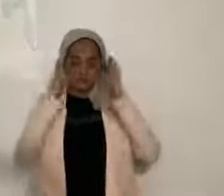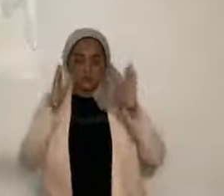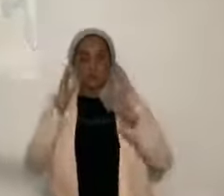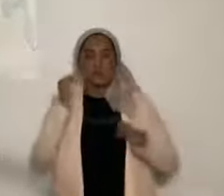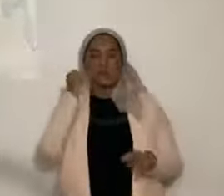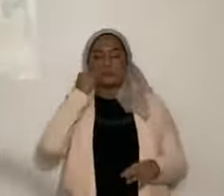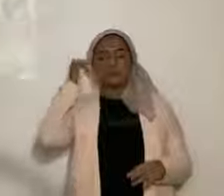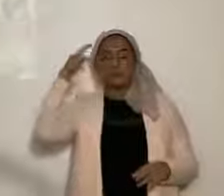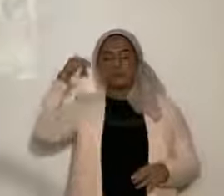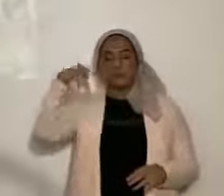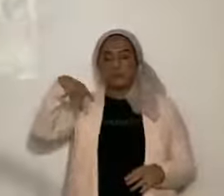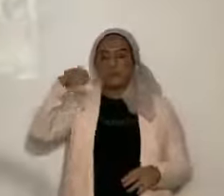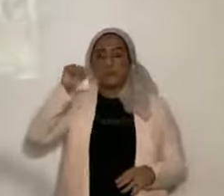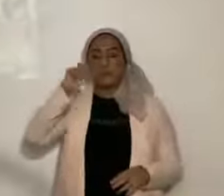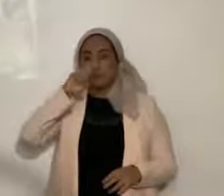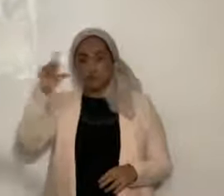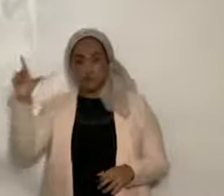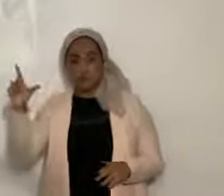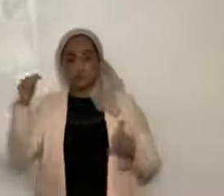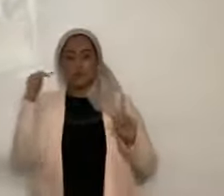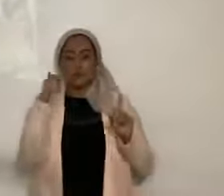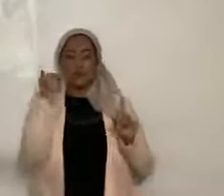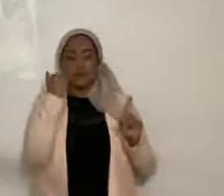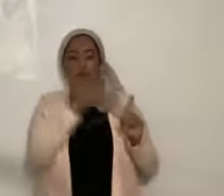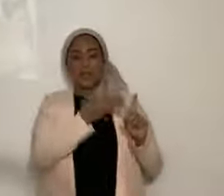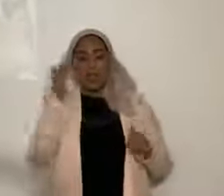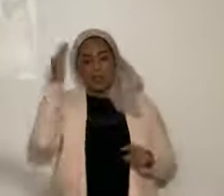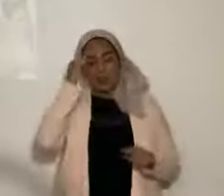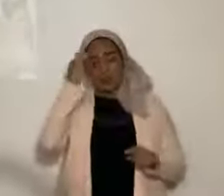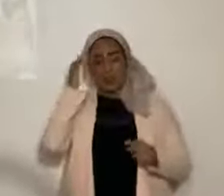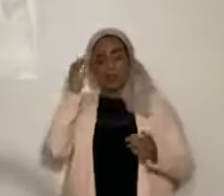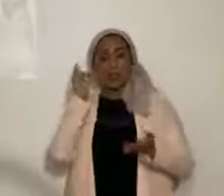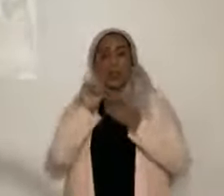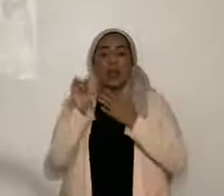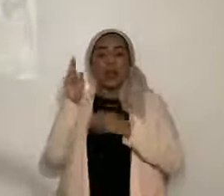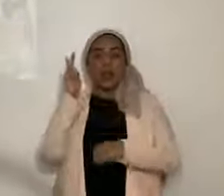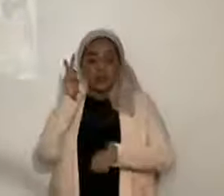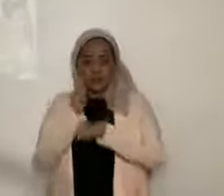si Pablo, Rav Shaul, supiera que la Keilah,